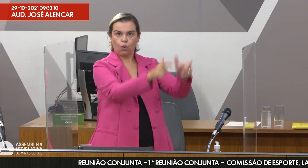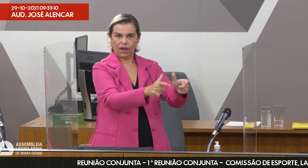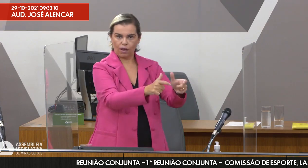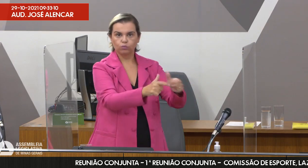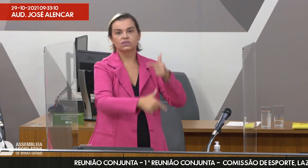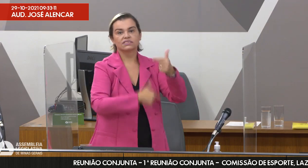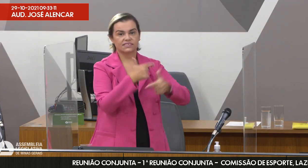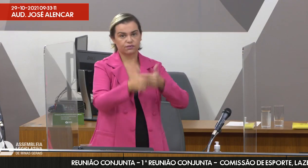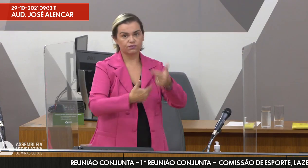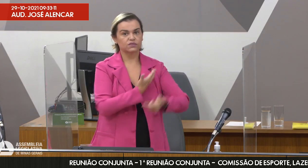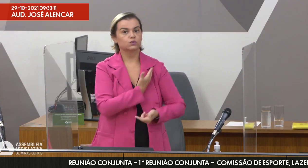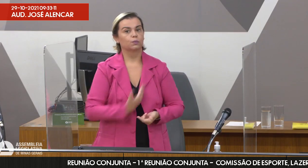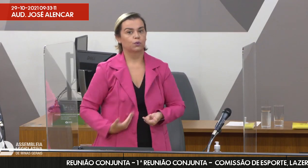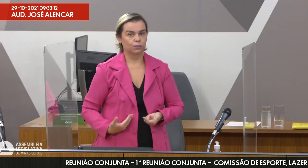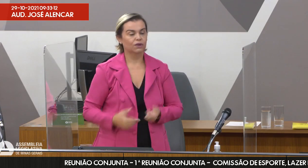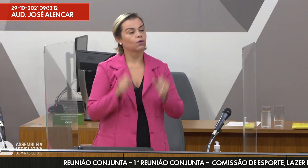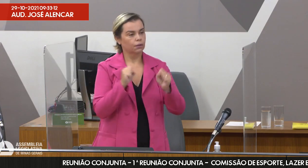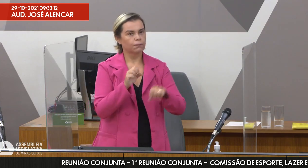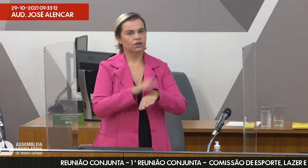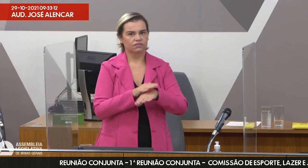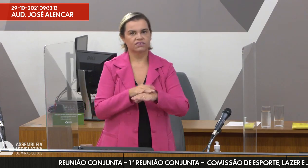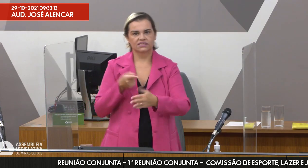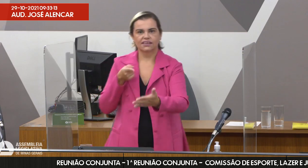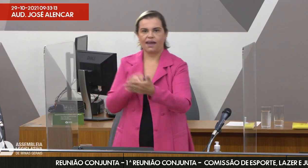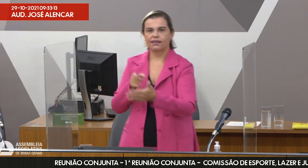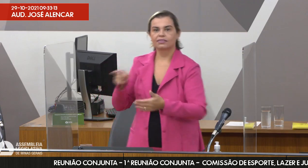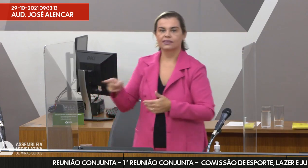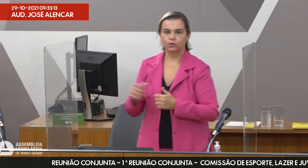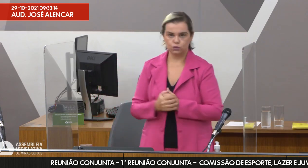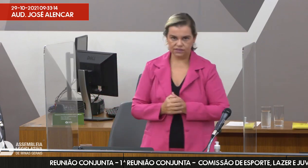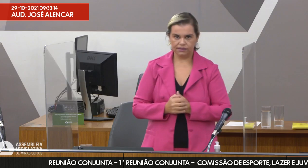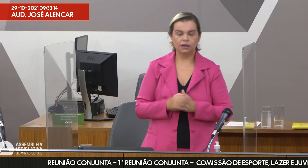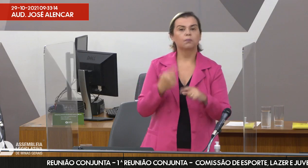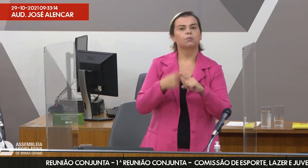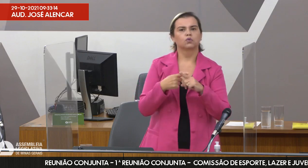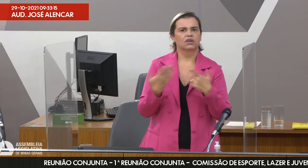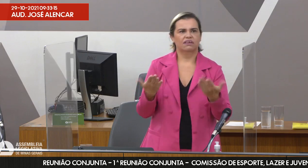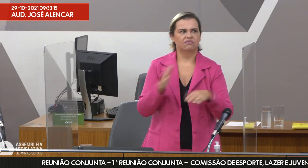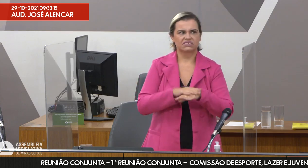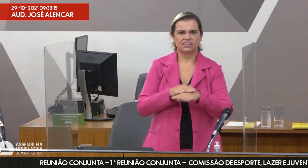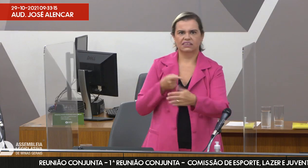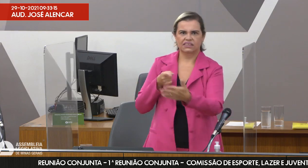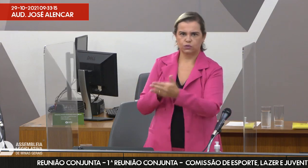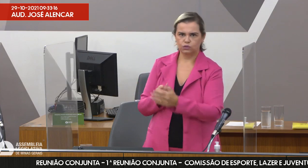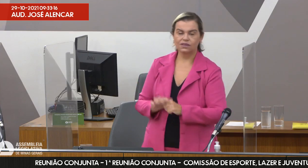hoje, formalizar esse pedido, essa denúncia, em sua própria língua.